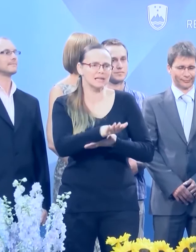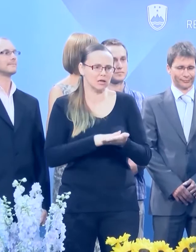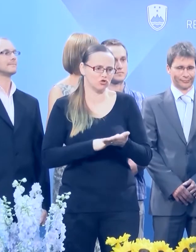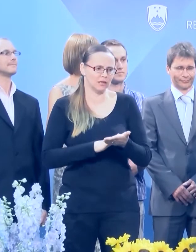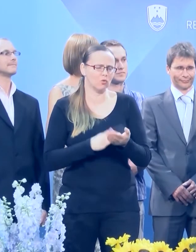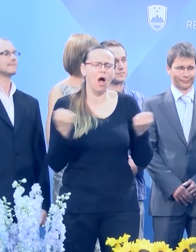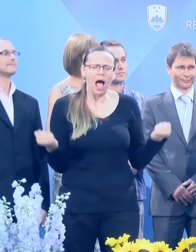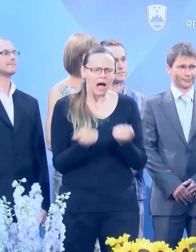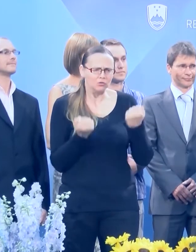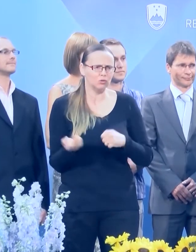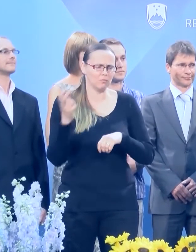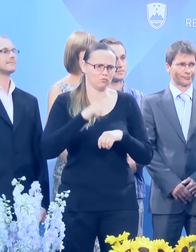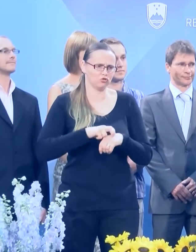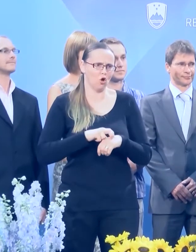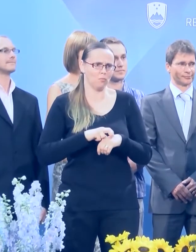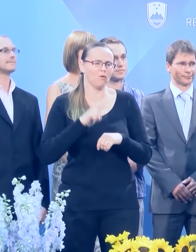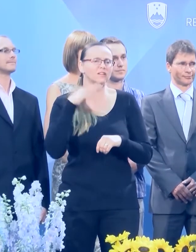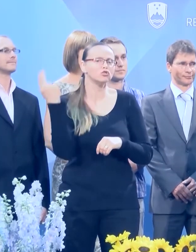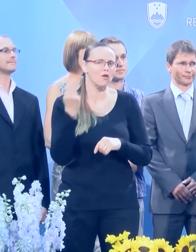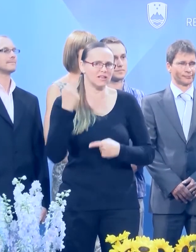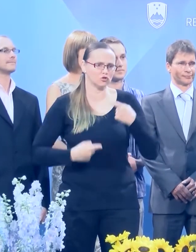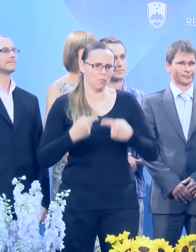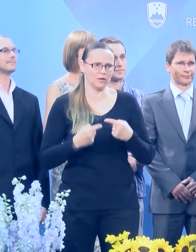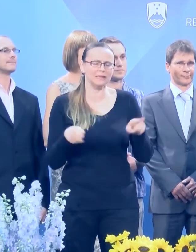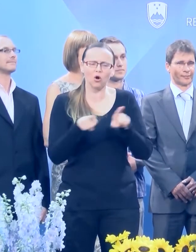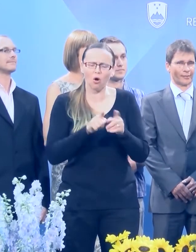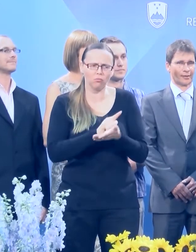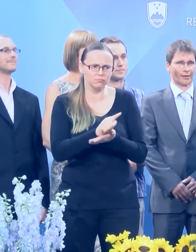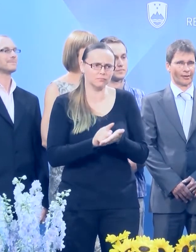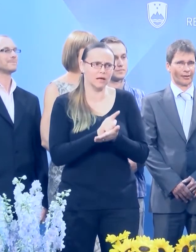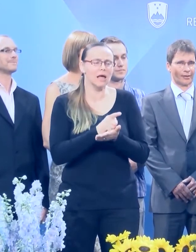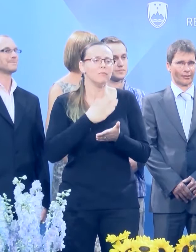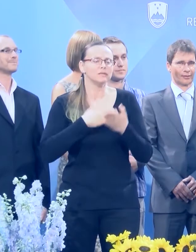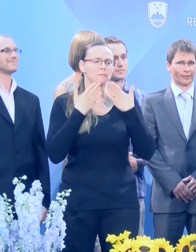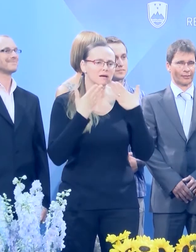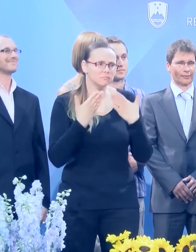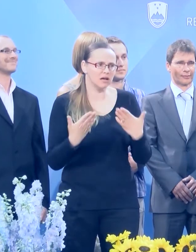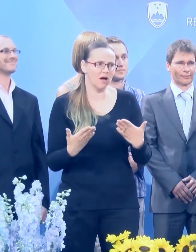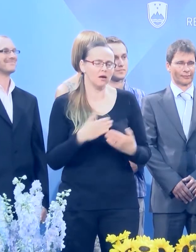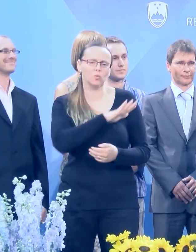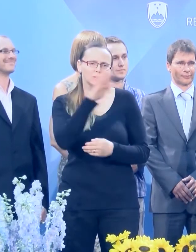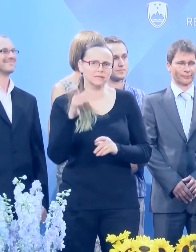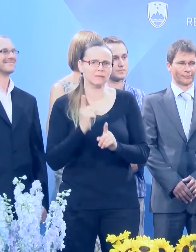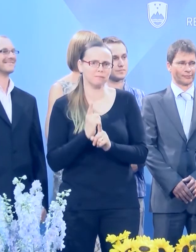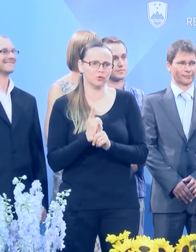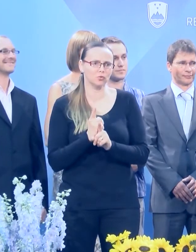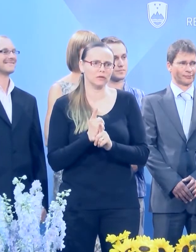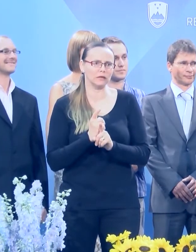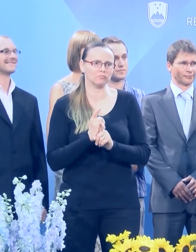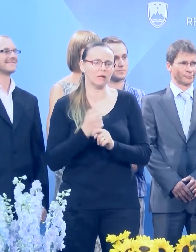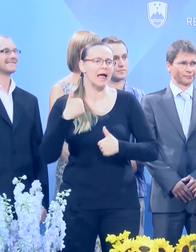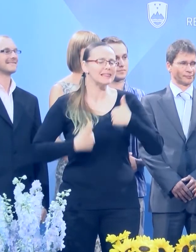torej aktivnem vstopu v slovensko politiko. Hkrati bi se zahvalil seveda tudi vsem